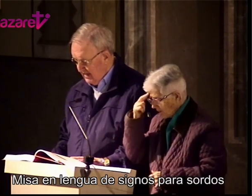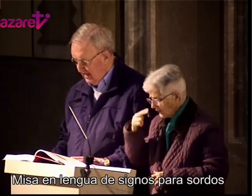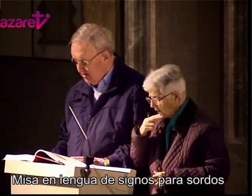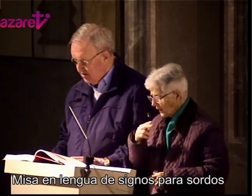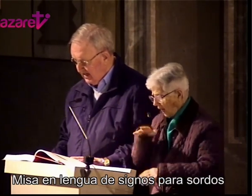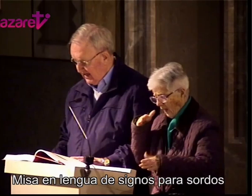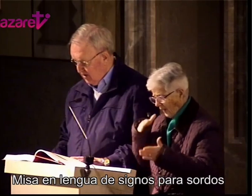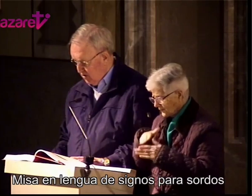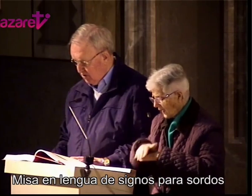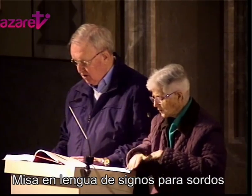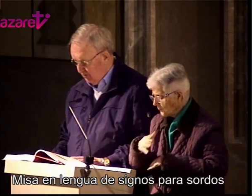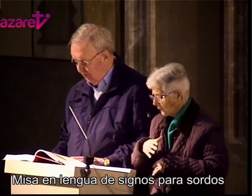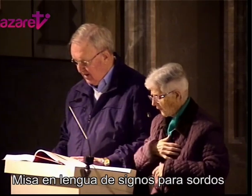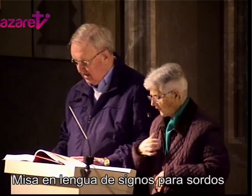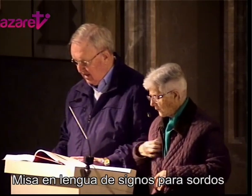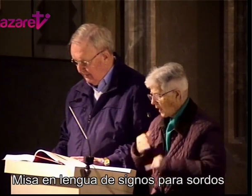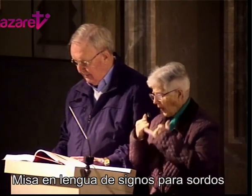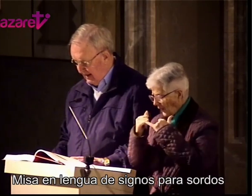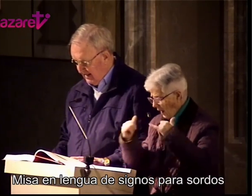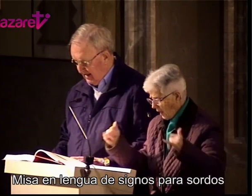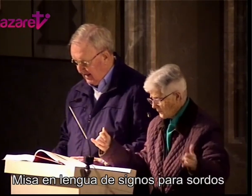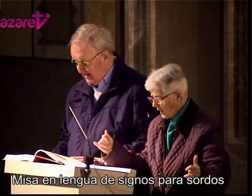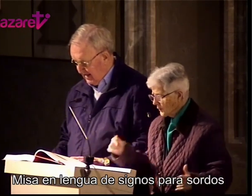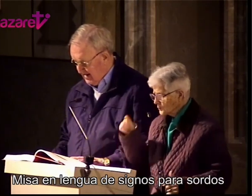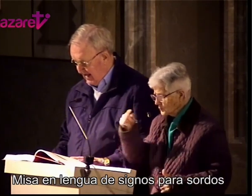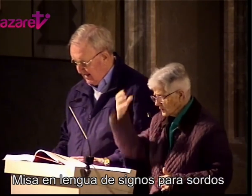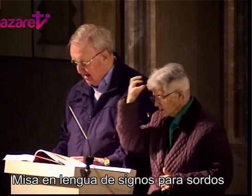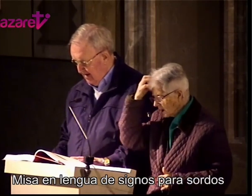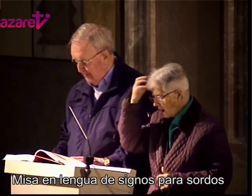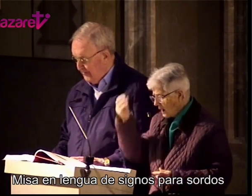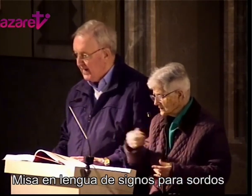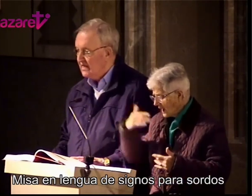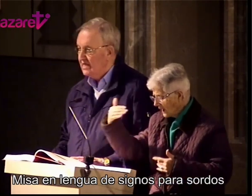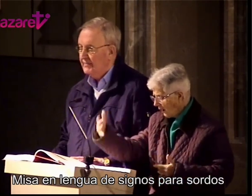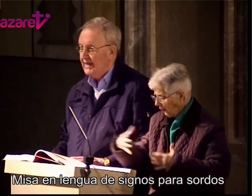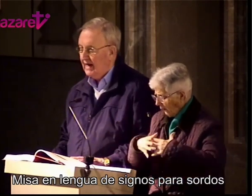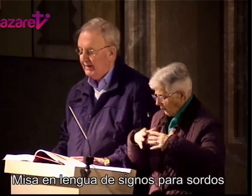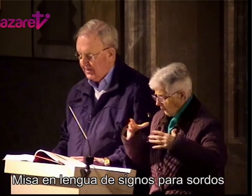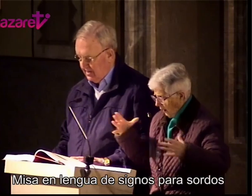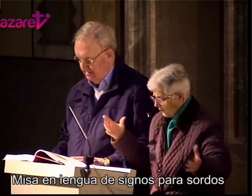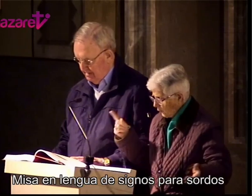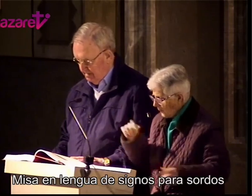de Consejero, Dios Fuerte, Padre de Eternidad, Príncipe de la Paz.